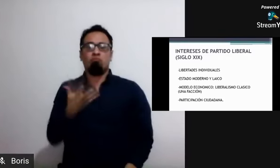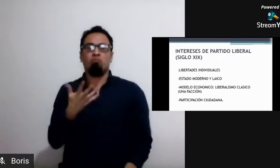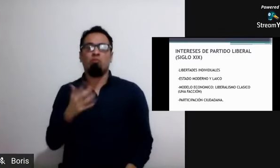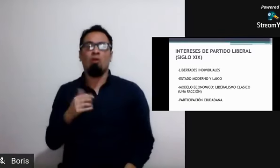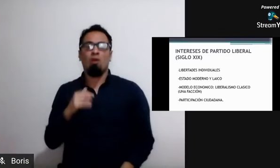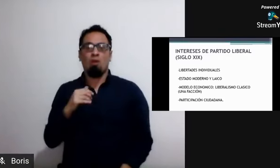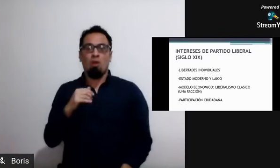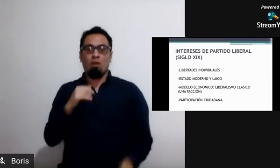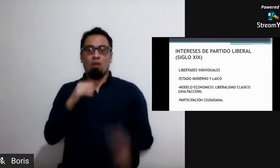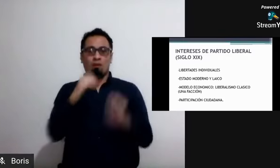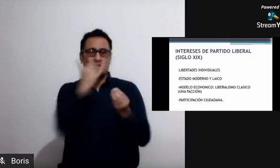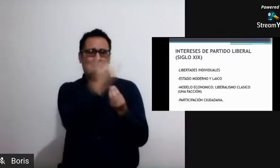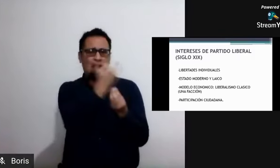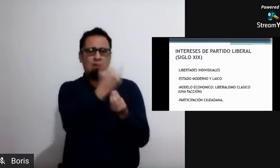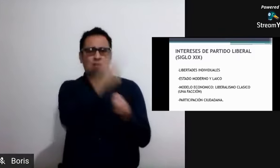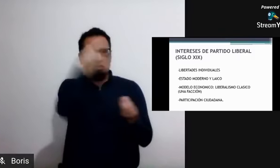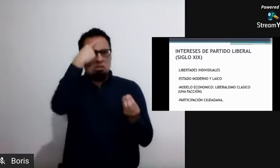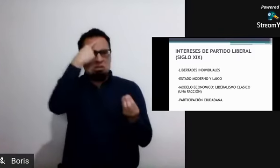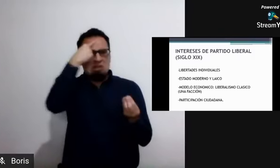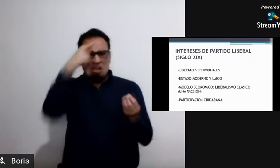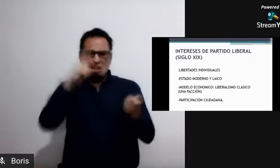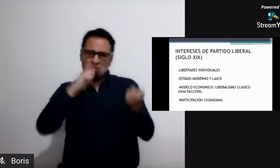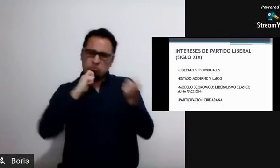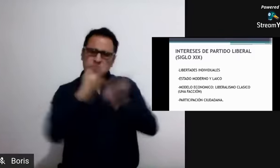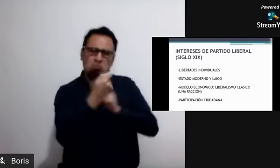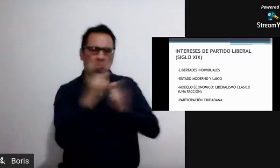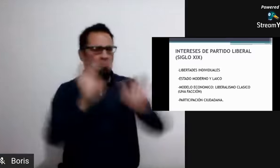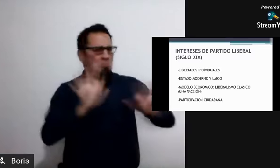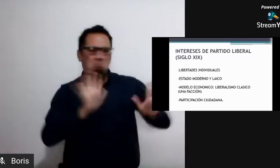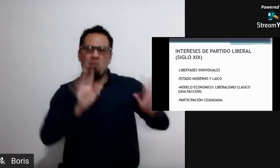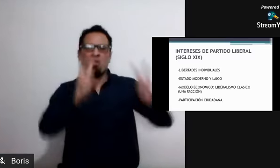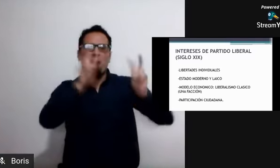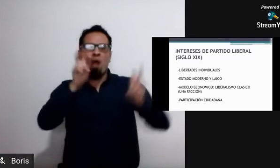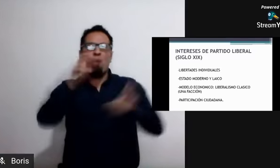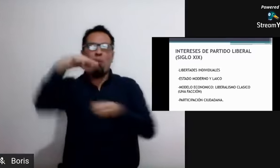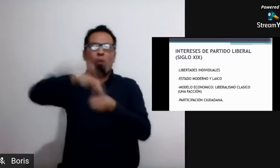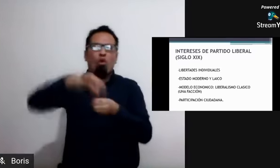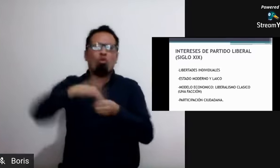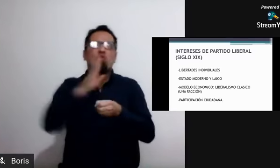que permitiera un liberalismo clásico, pero en una facción.